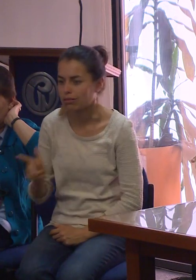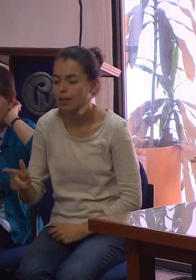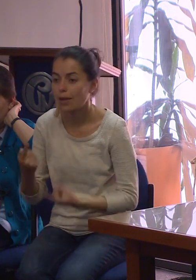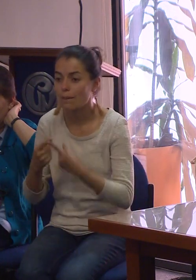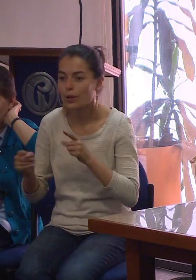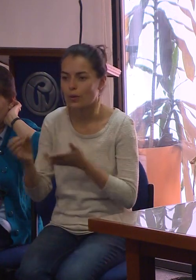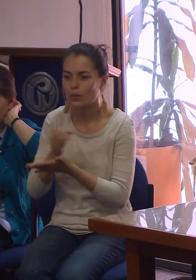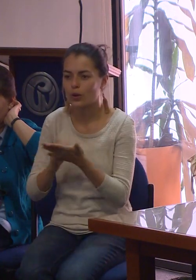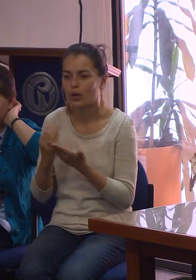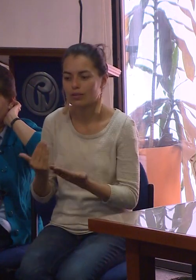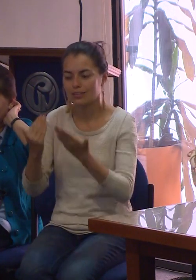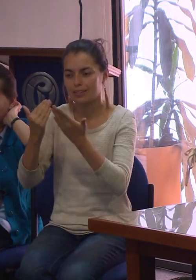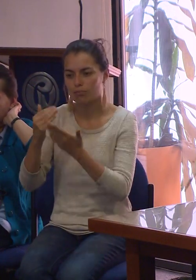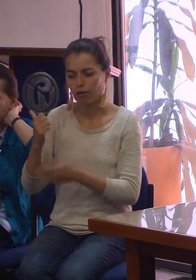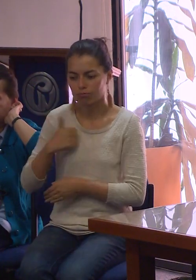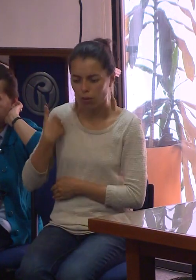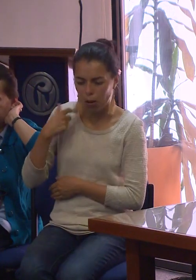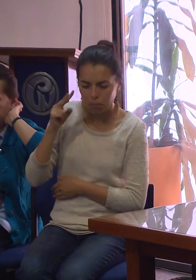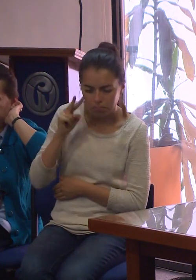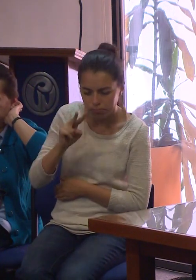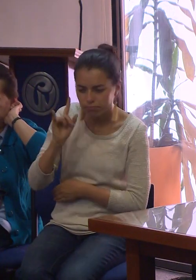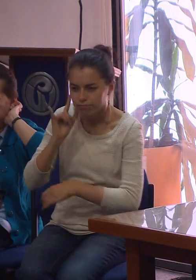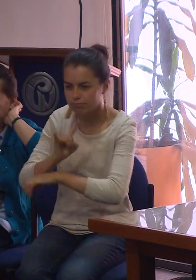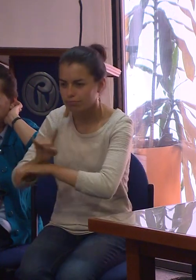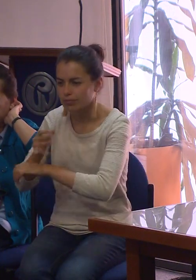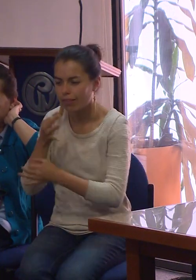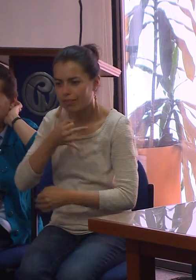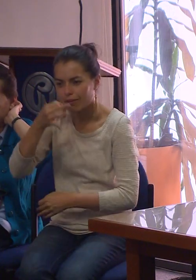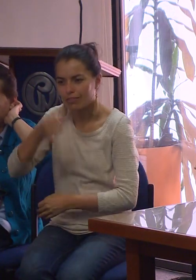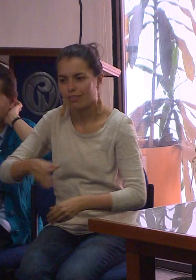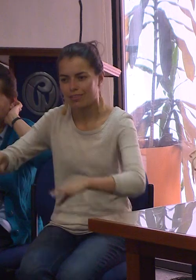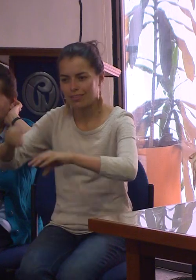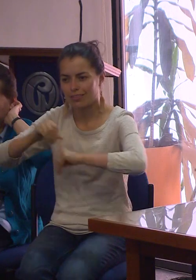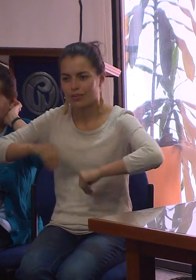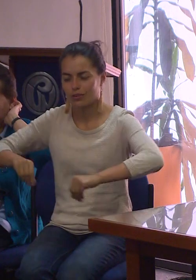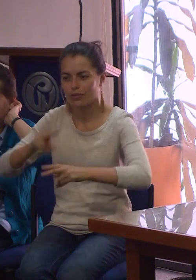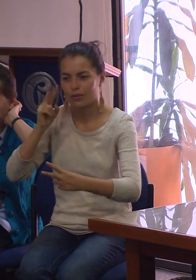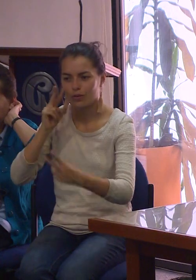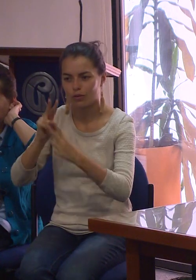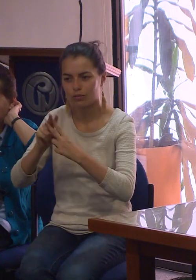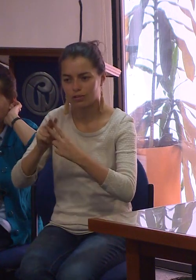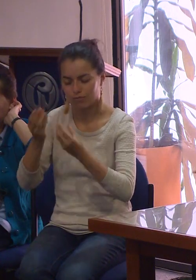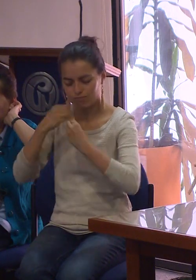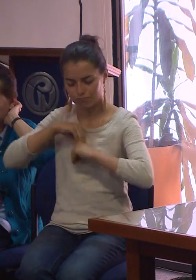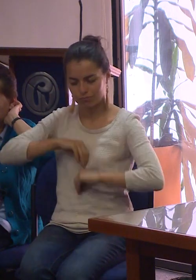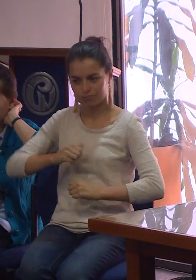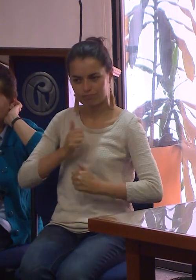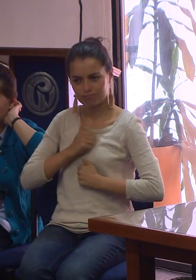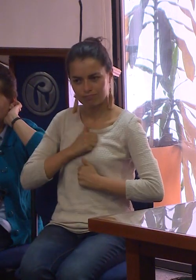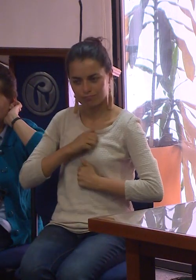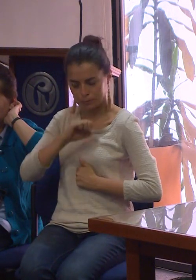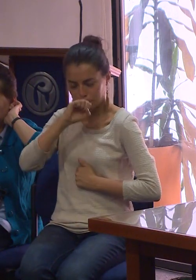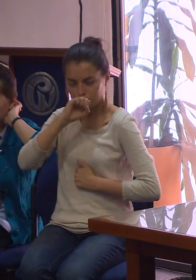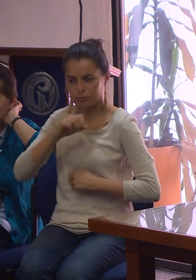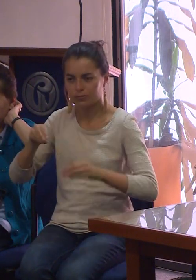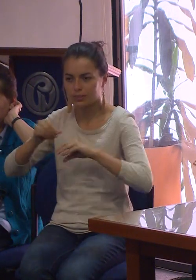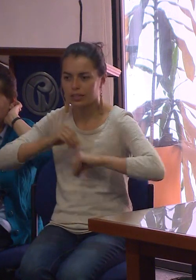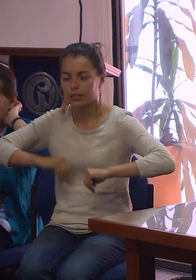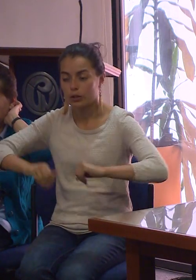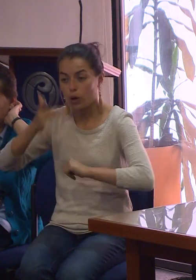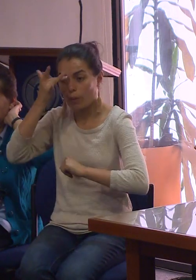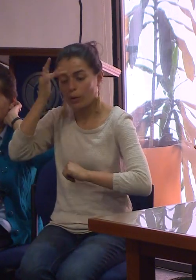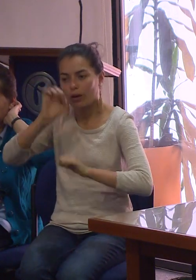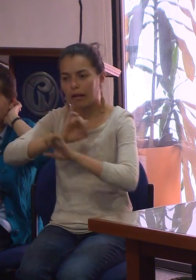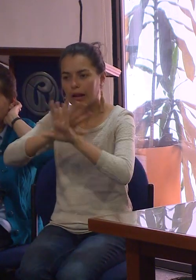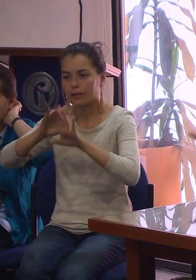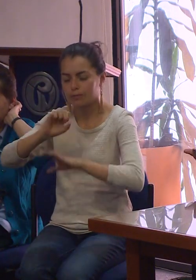que ellos tengan como una resignificación de esos lugares y generen apropiación, porque también apostamos al hecho de que a